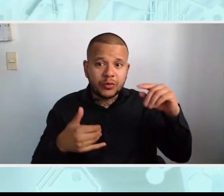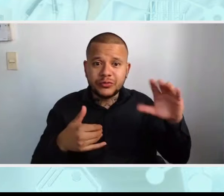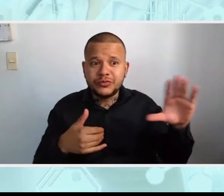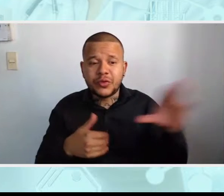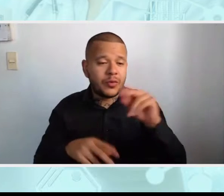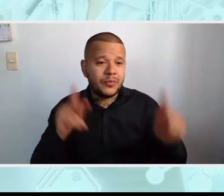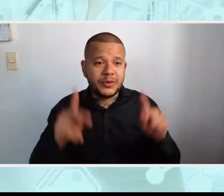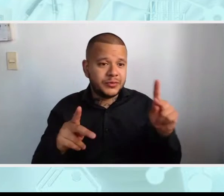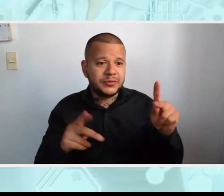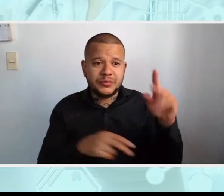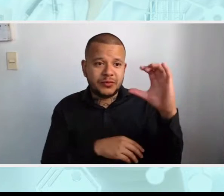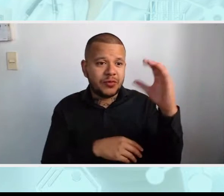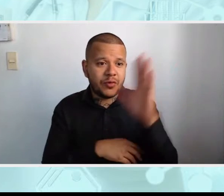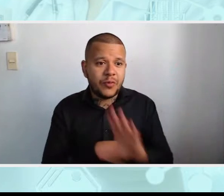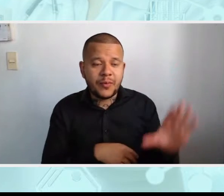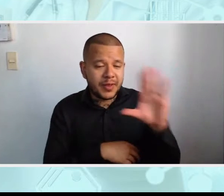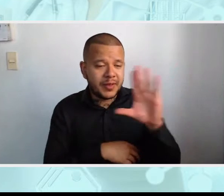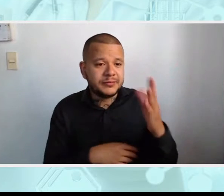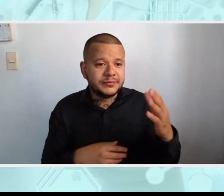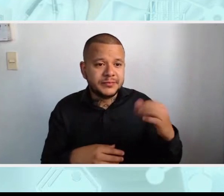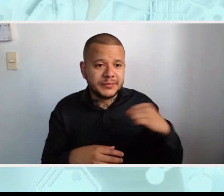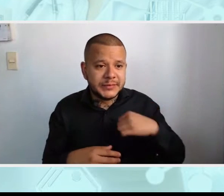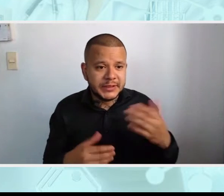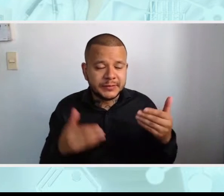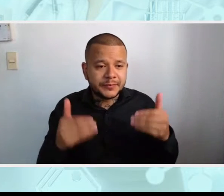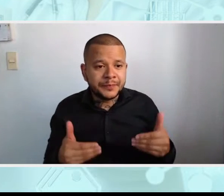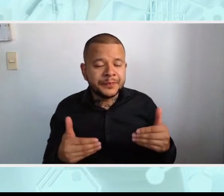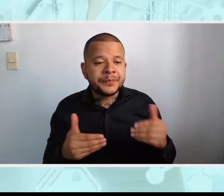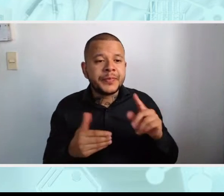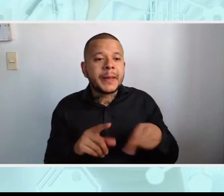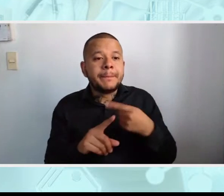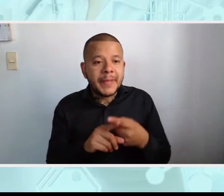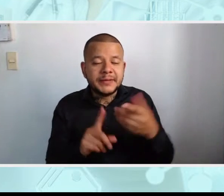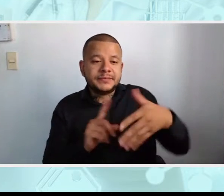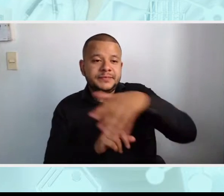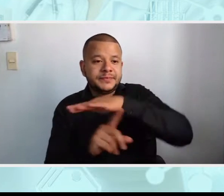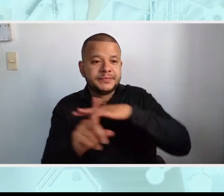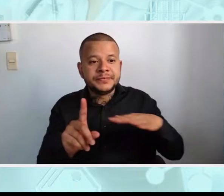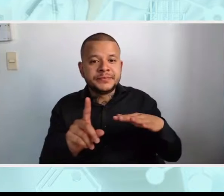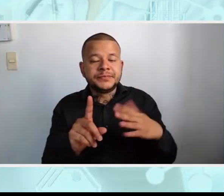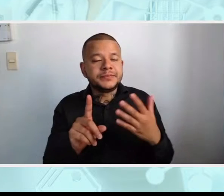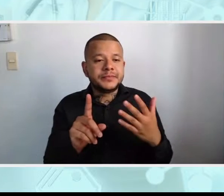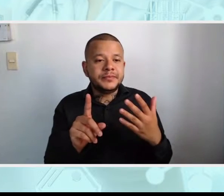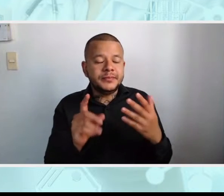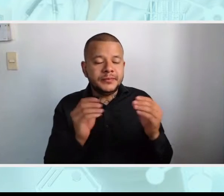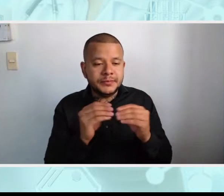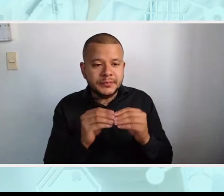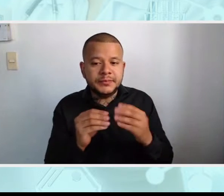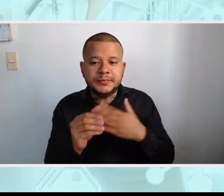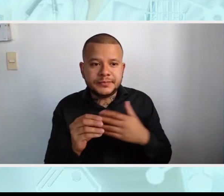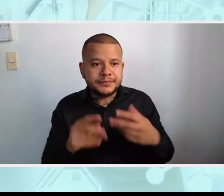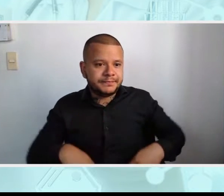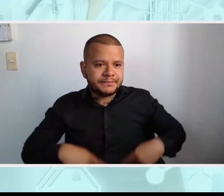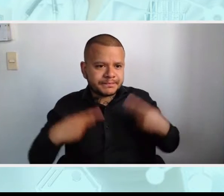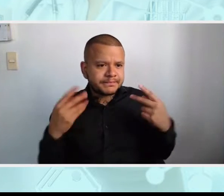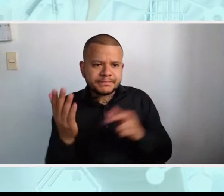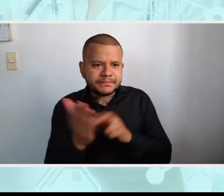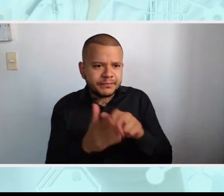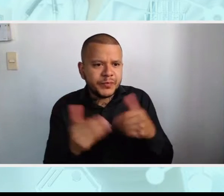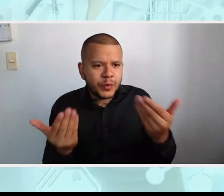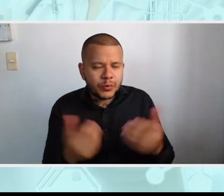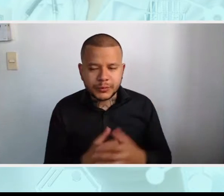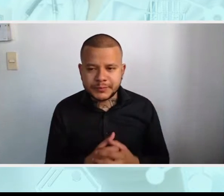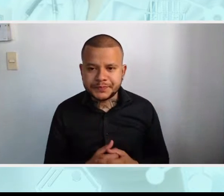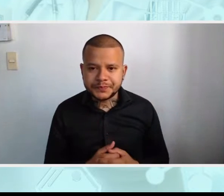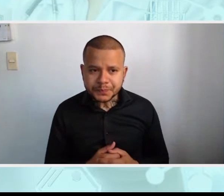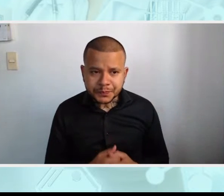conviviendo con esta condición y también esos efectos que tienen en sus entornos y la influencia en sus círculos de vida. Para ello, tenemos